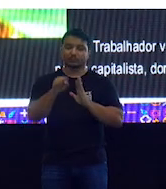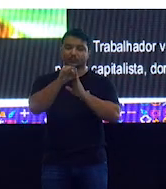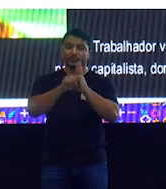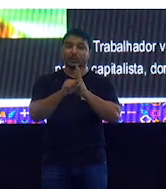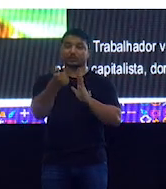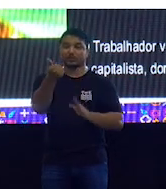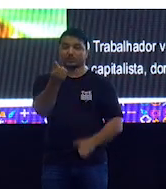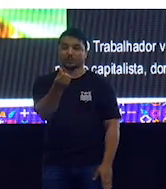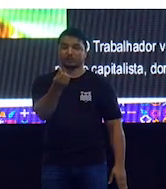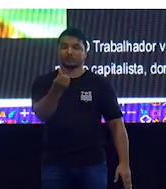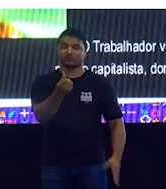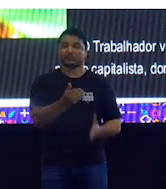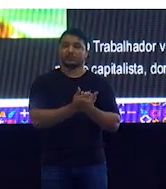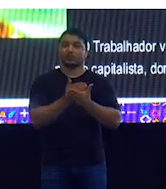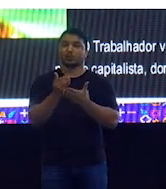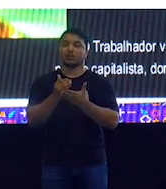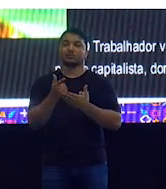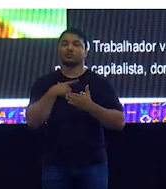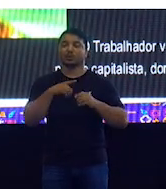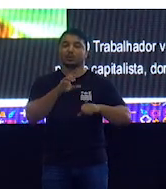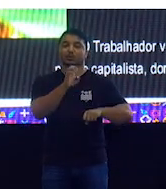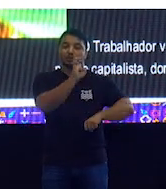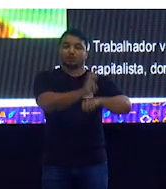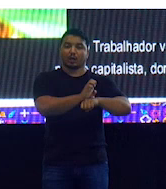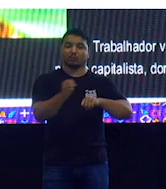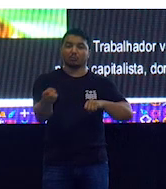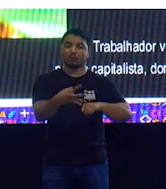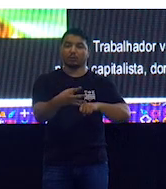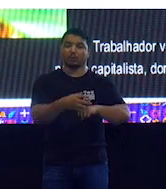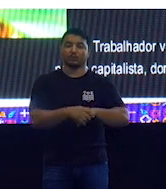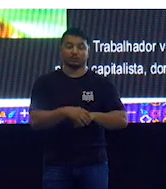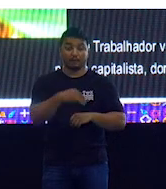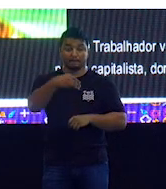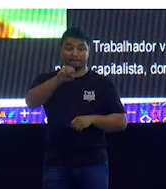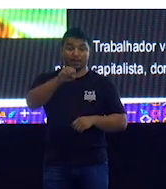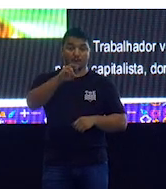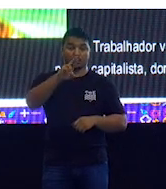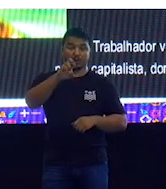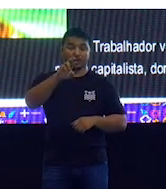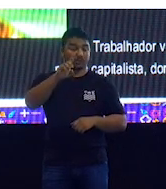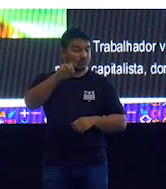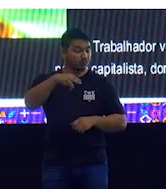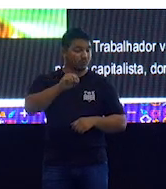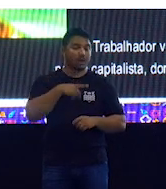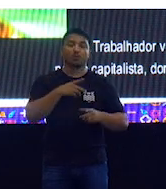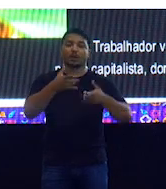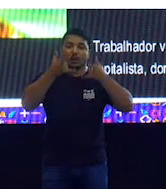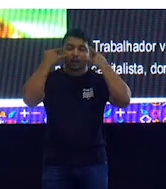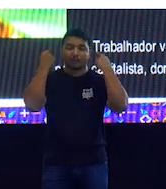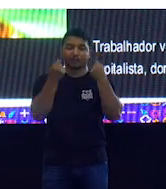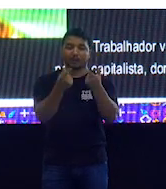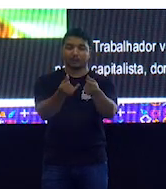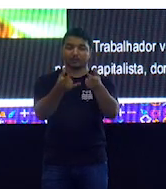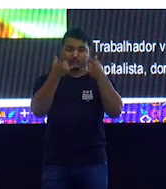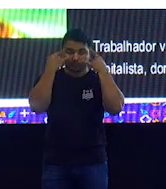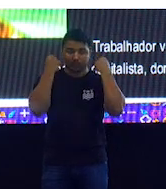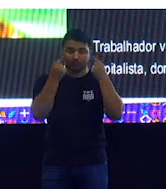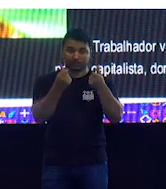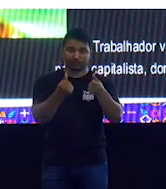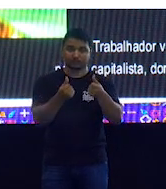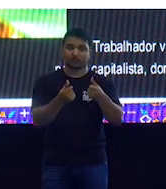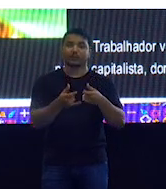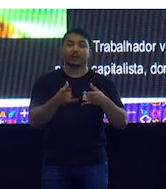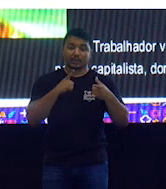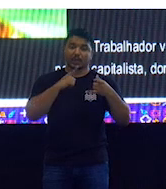XVI, nos estados modernos, onde o modo de produção predominante vai ser o capitalismo.